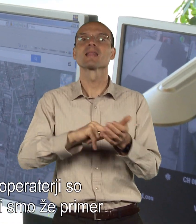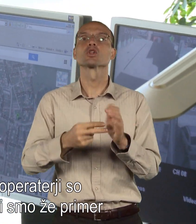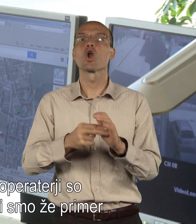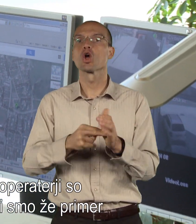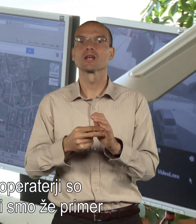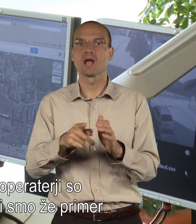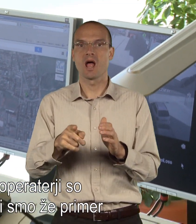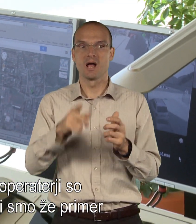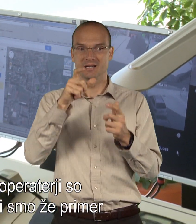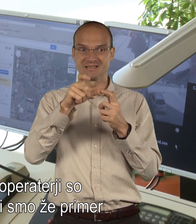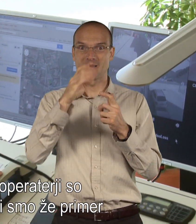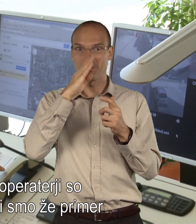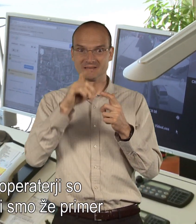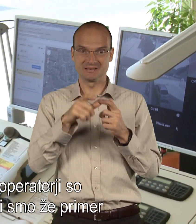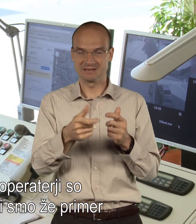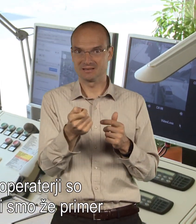tehnologijo že